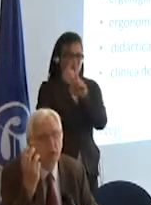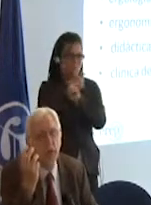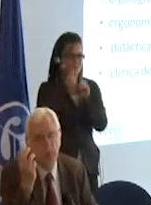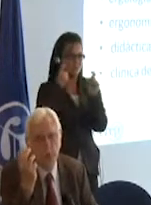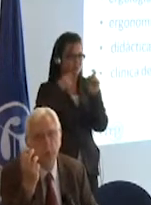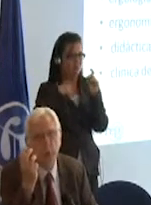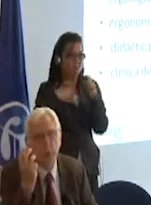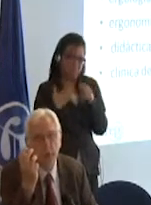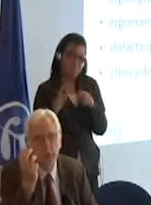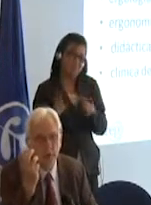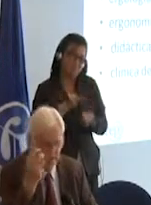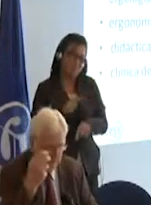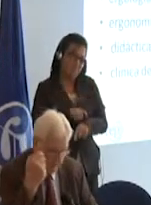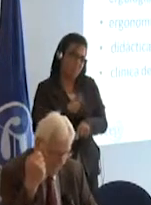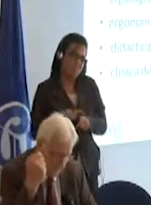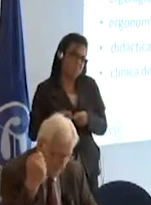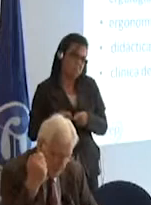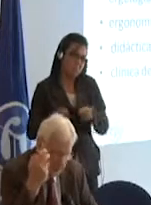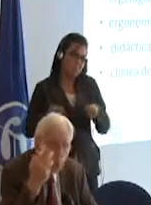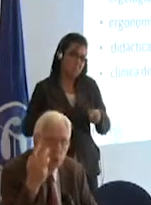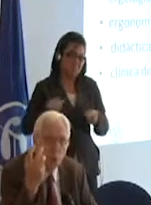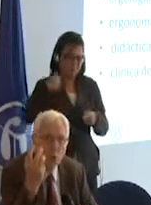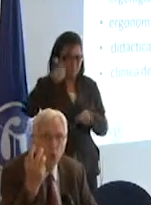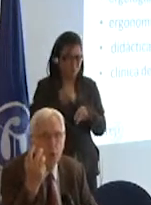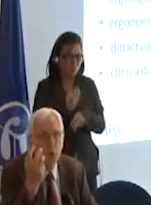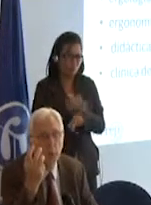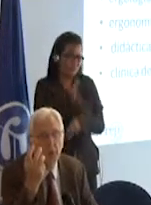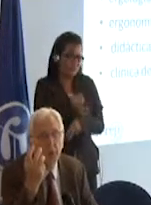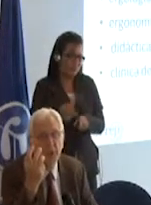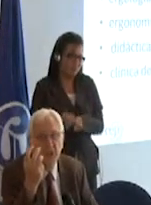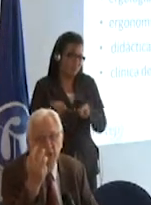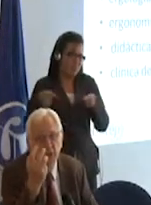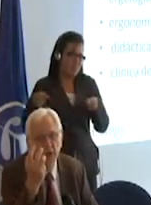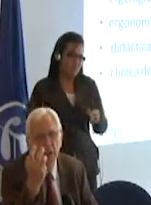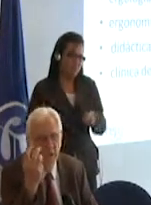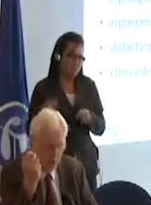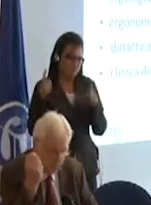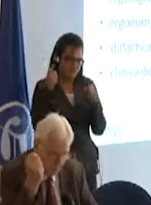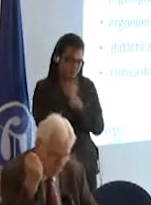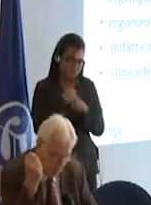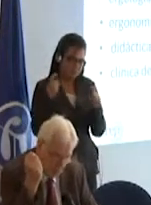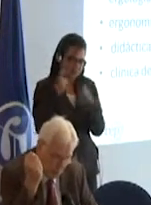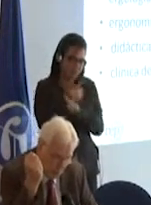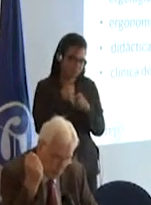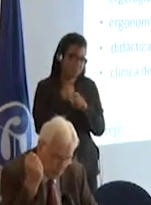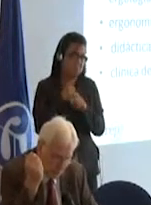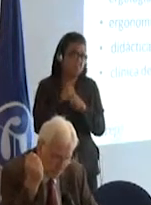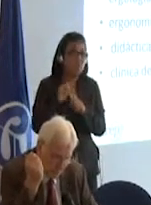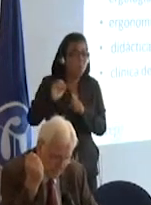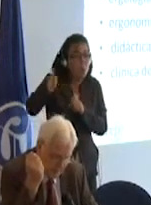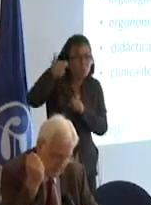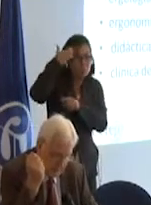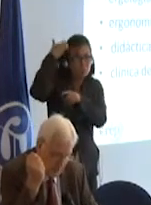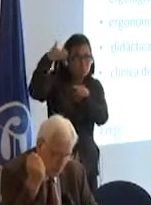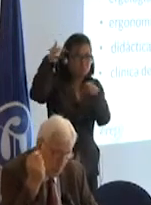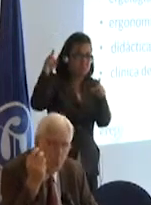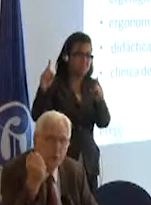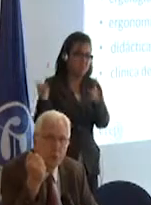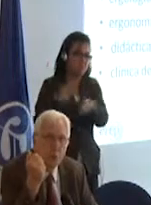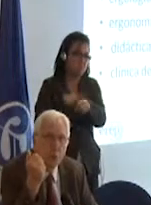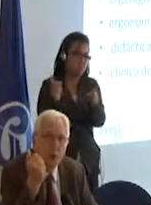más o menos larga. Para un docente puede ser larga, en otros casos o en otros oficios puede ser más corta.